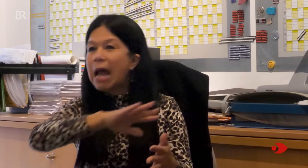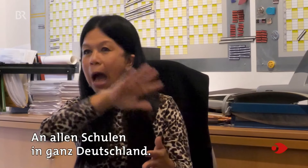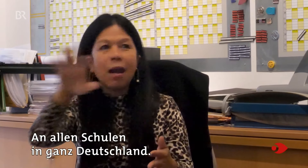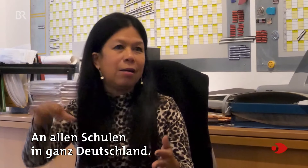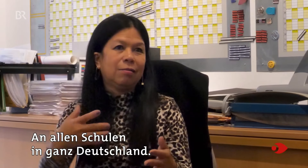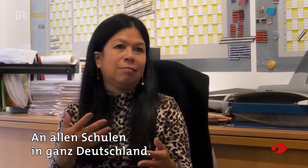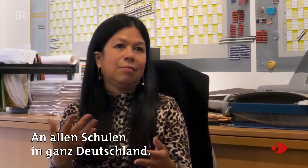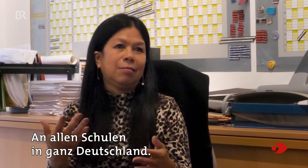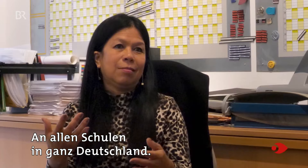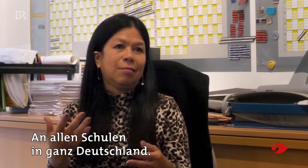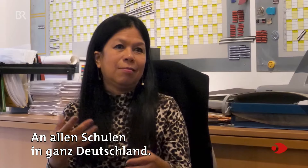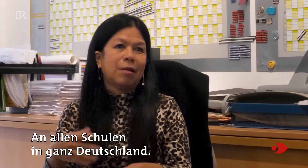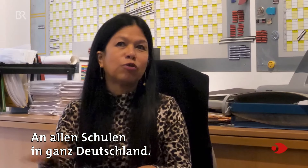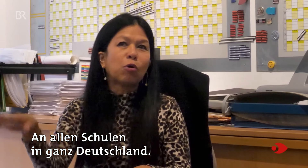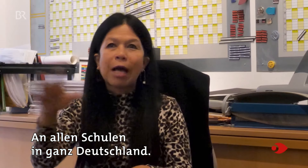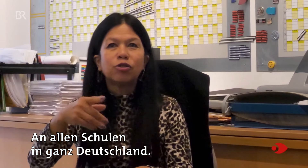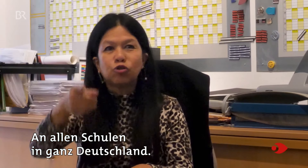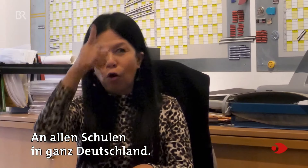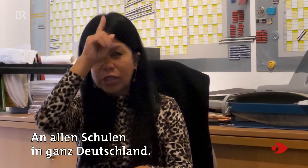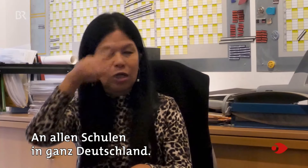An allen Schulen in ganz Deutschland.